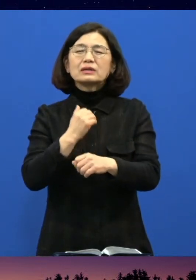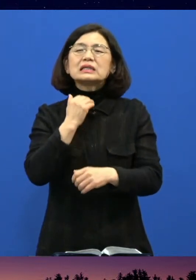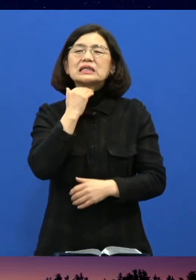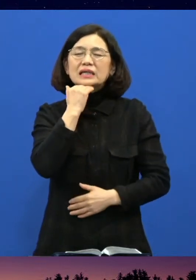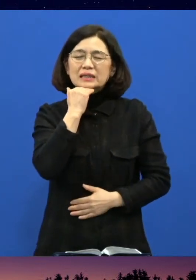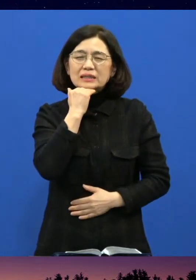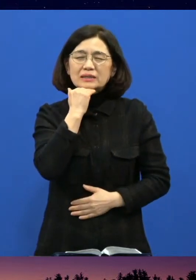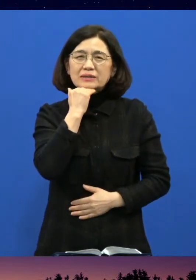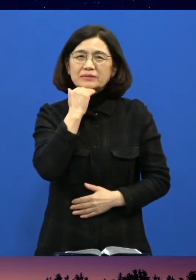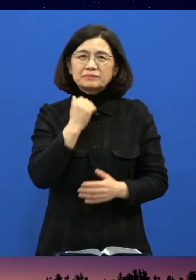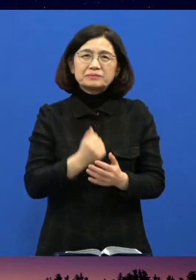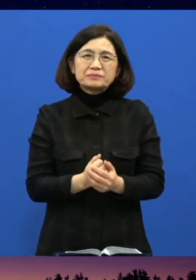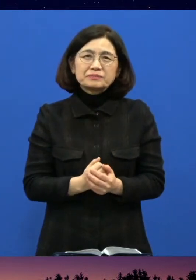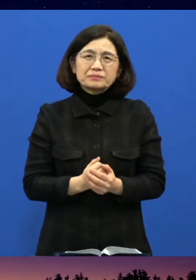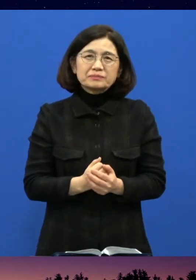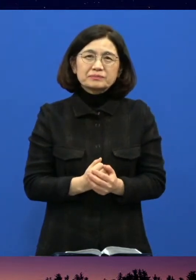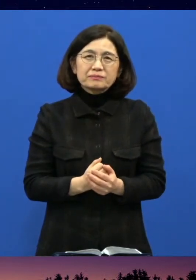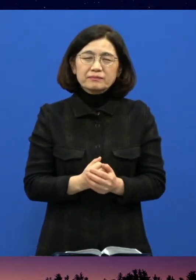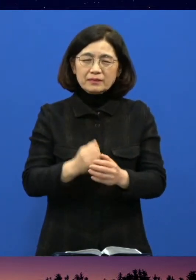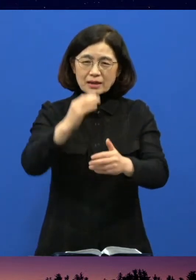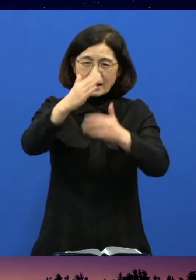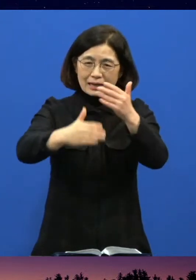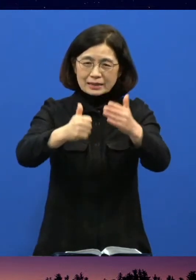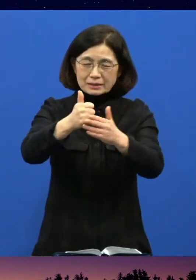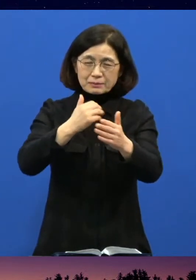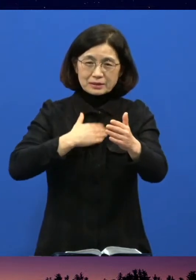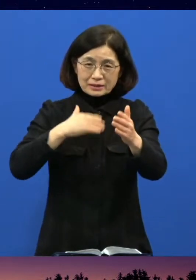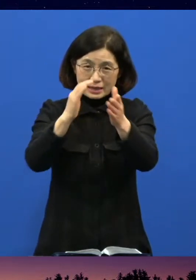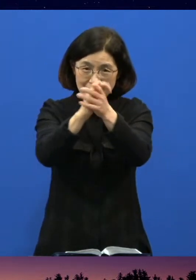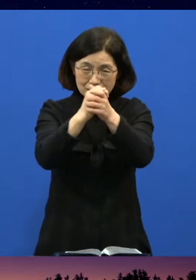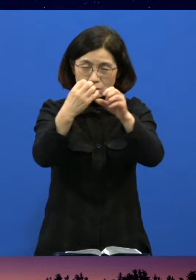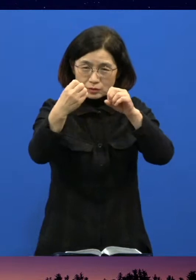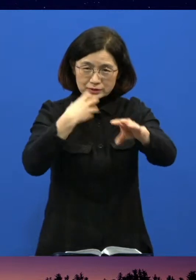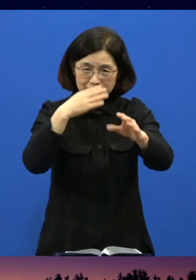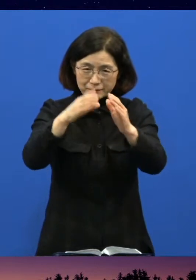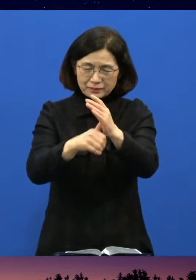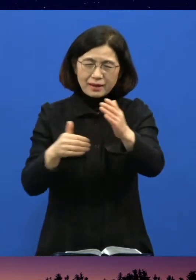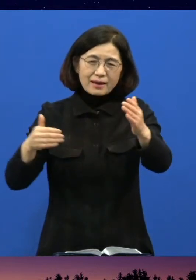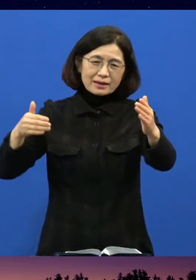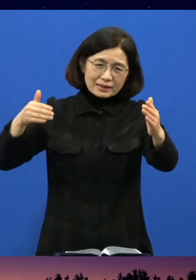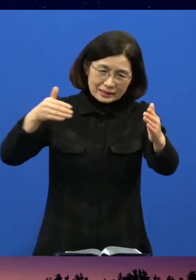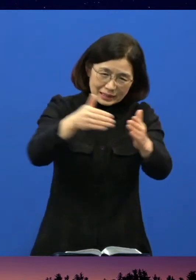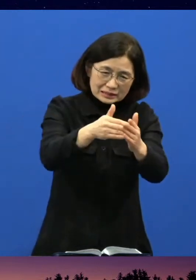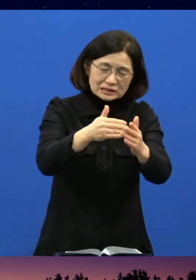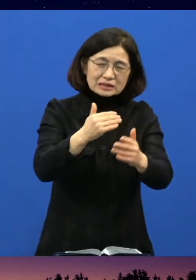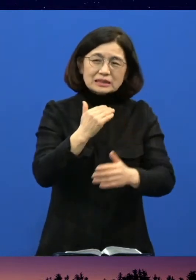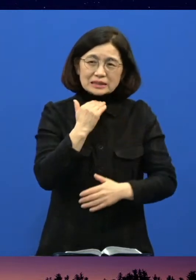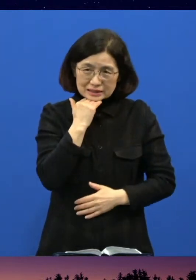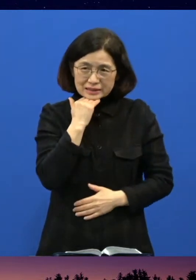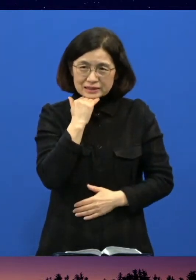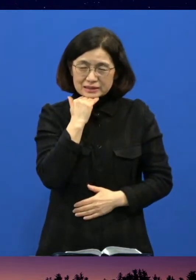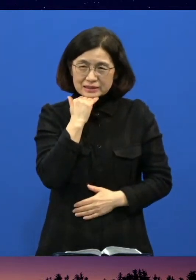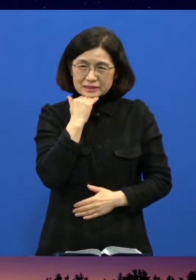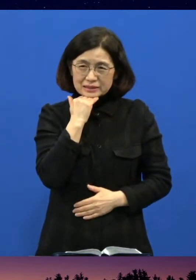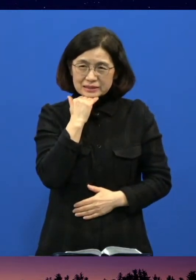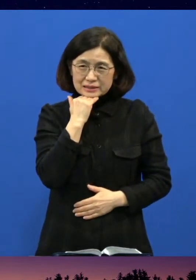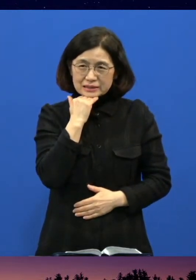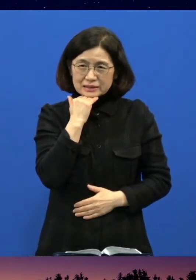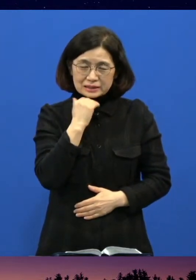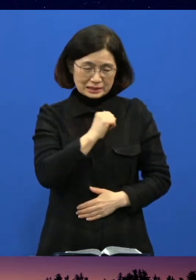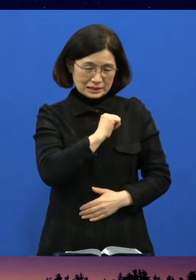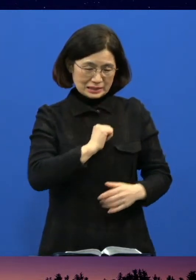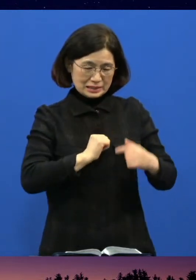다르게 표현하면 응답하실 때까지예요. 이 인내했다는 표현은 다르게 표현하면 응답하실 때까지.